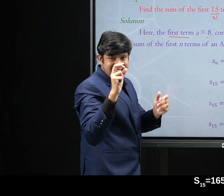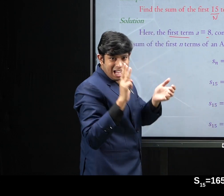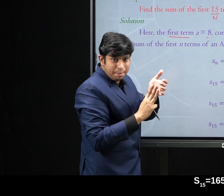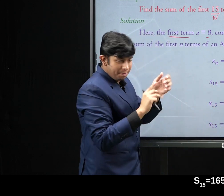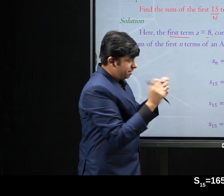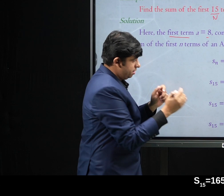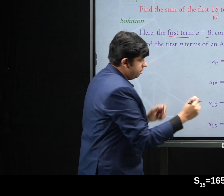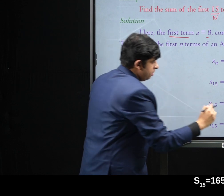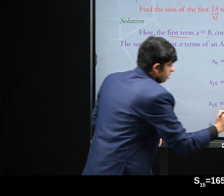165/4.